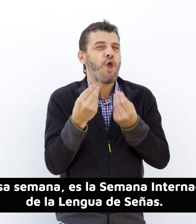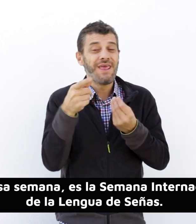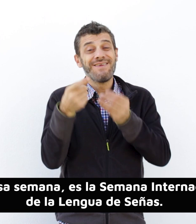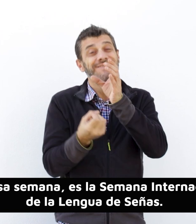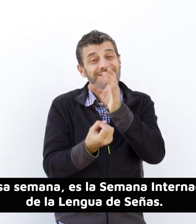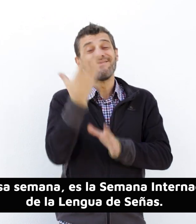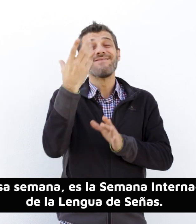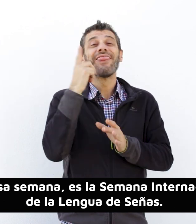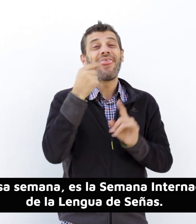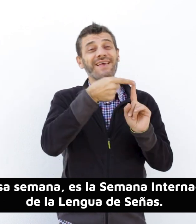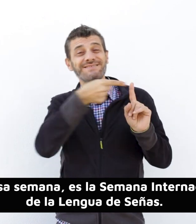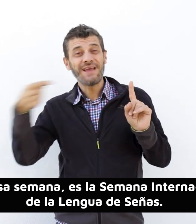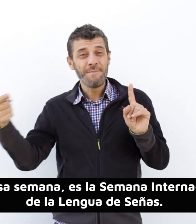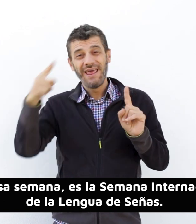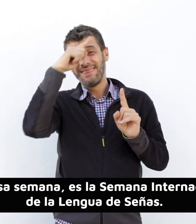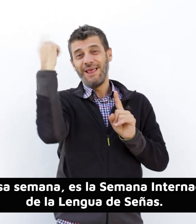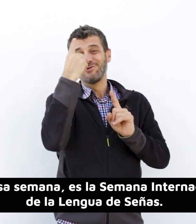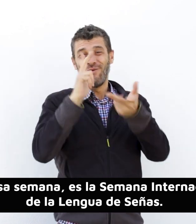la Semana Internacional de la Lengua de Señas.